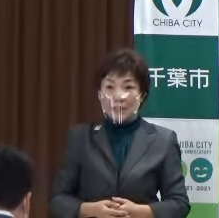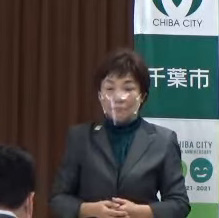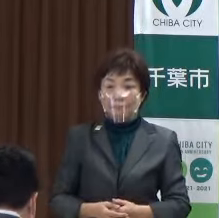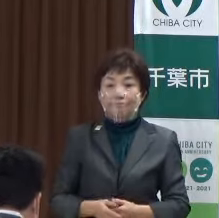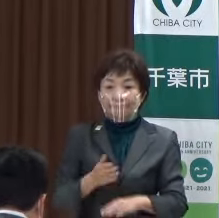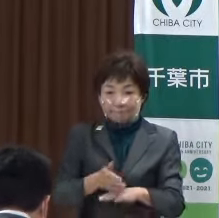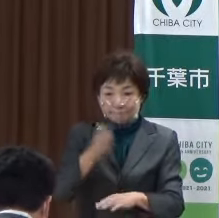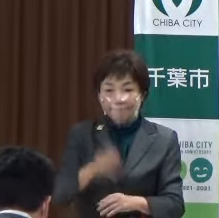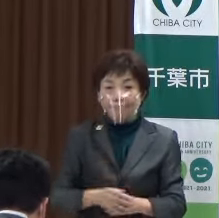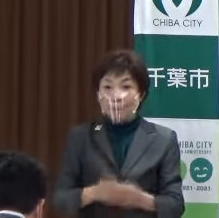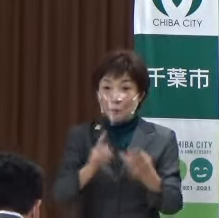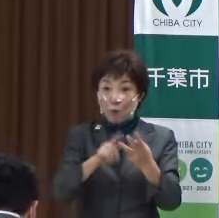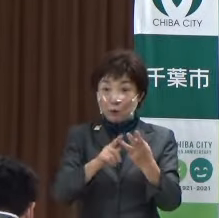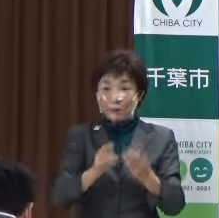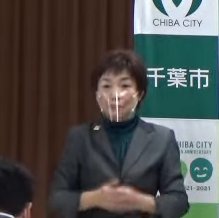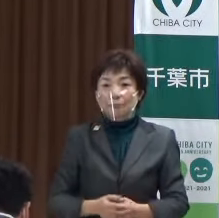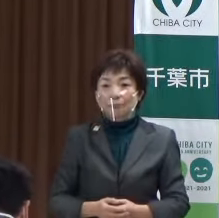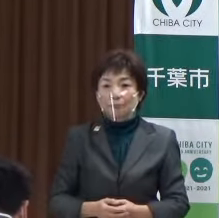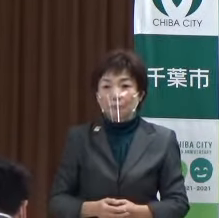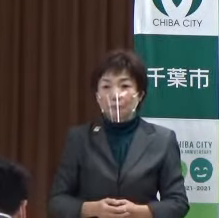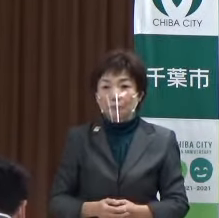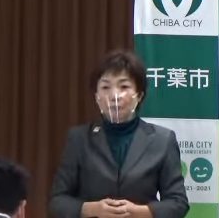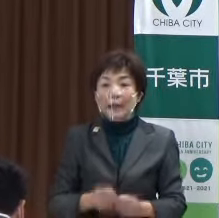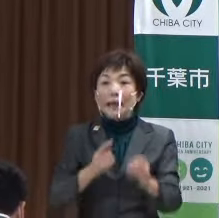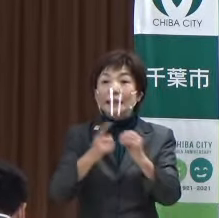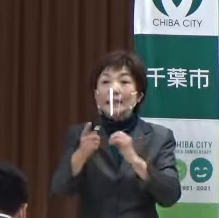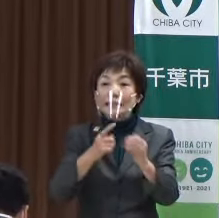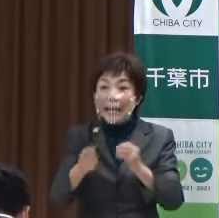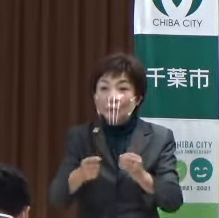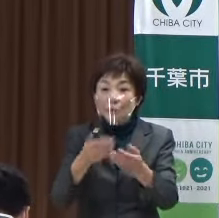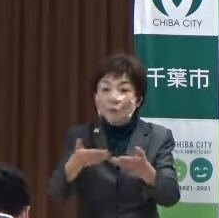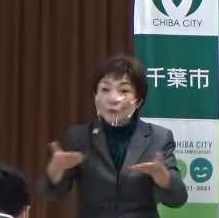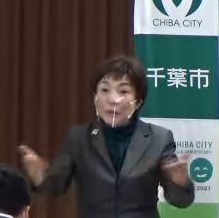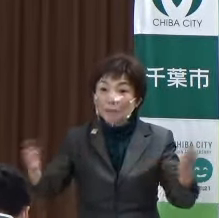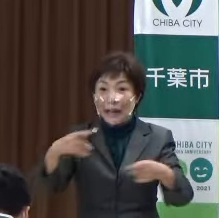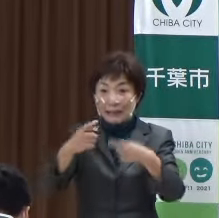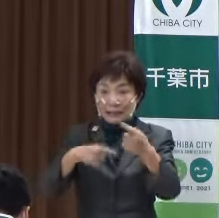る。 はい、ありがとうございます。あともう一つ、この、デジタル QA なんですけれども、